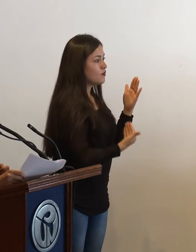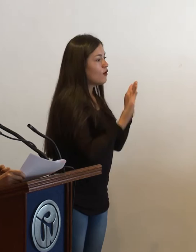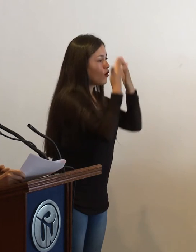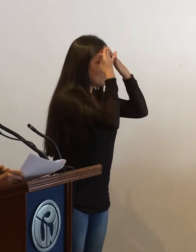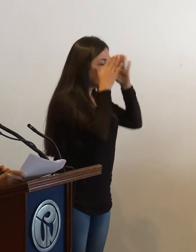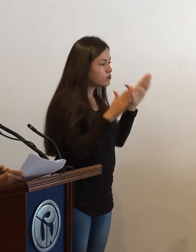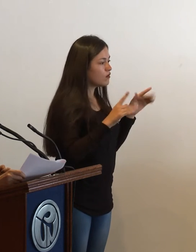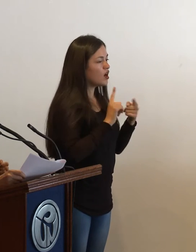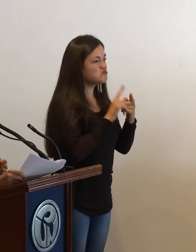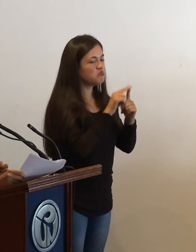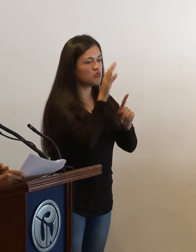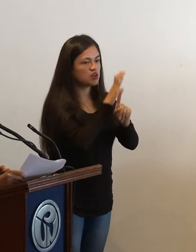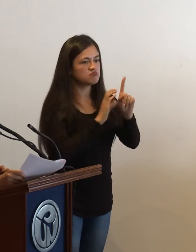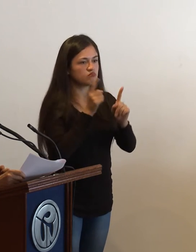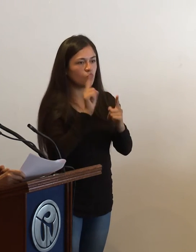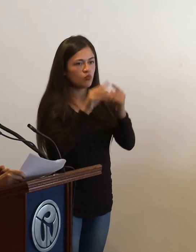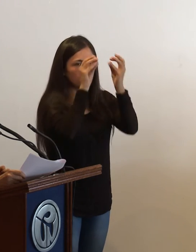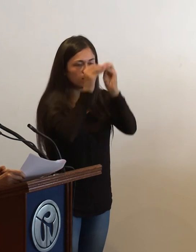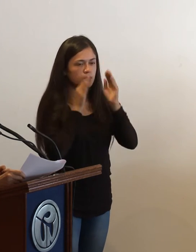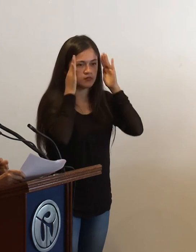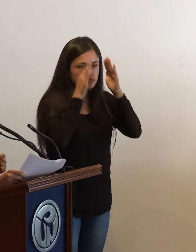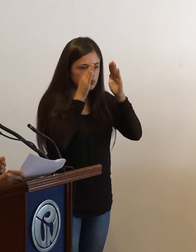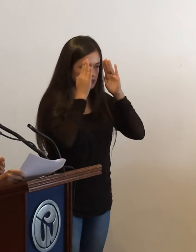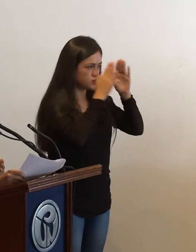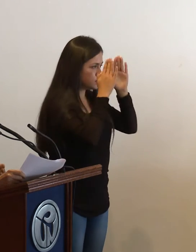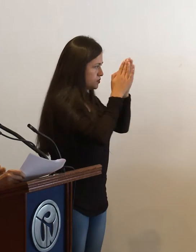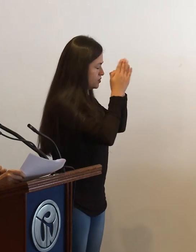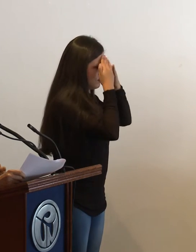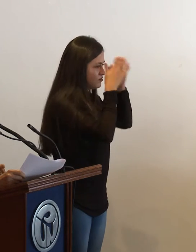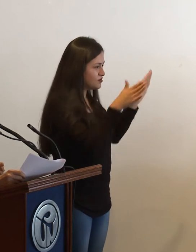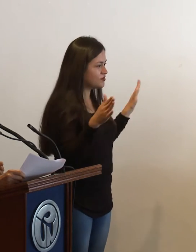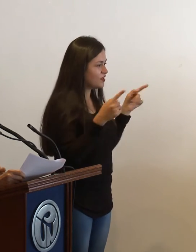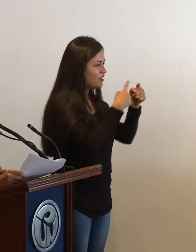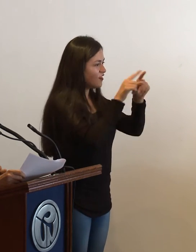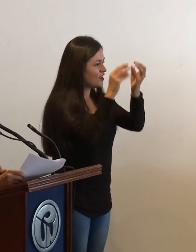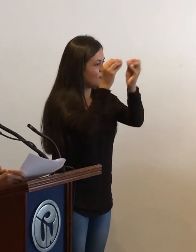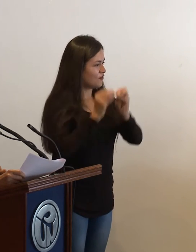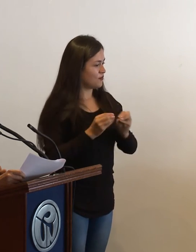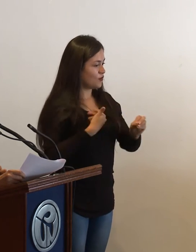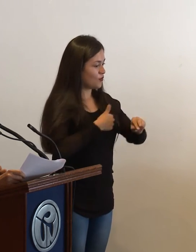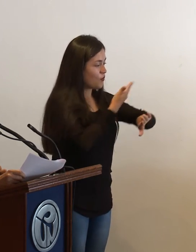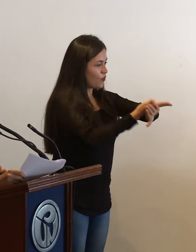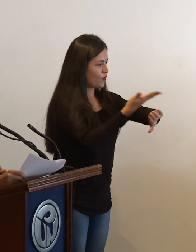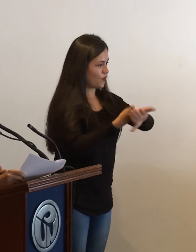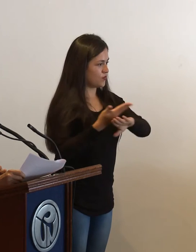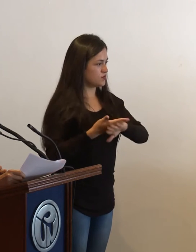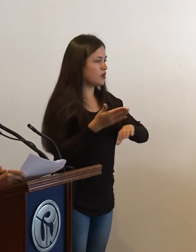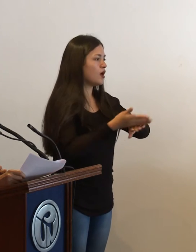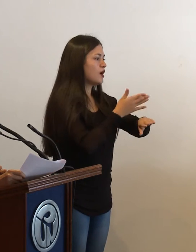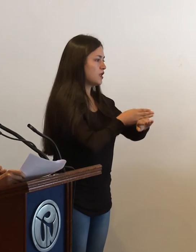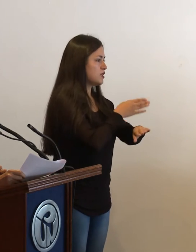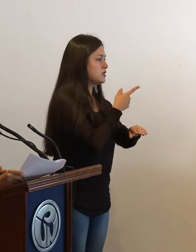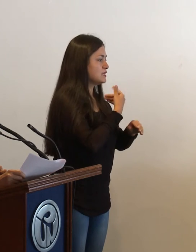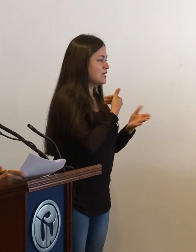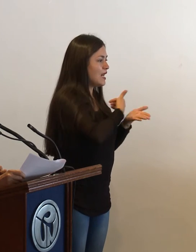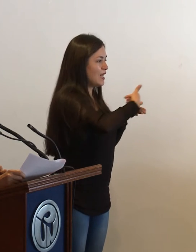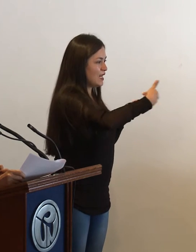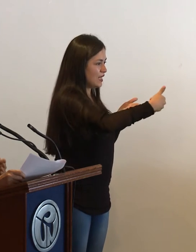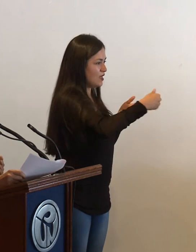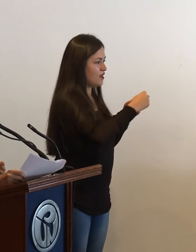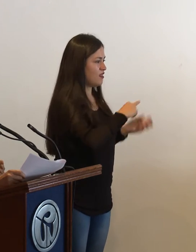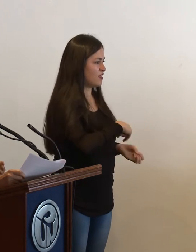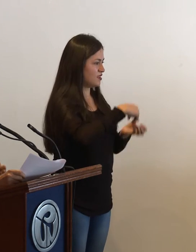la mirada monocultural y monológica. Es una apuesta que se interroga, como bien lo ha planteado la línea de